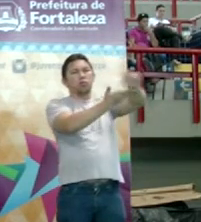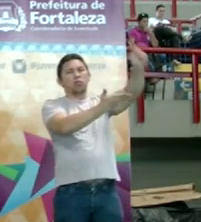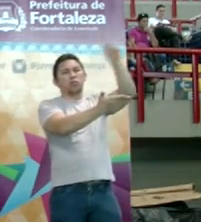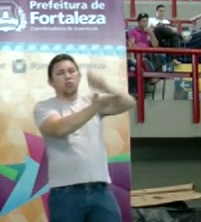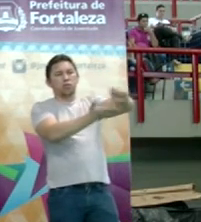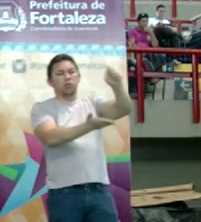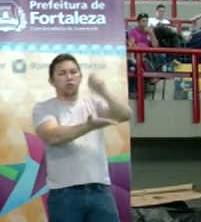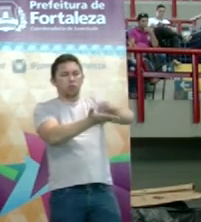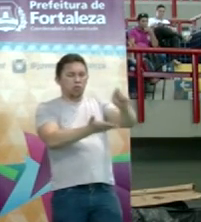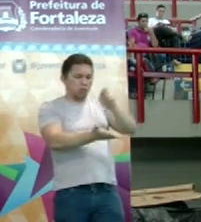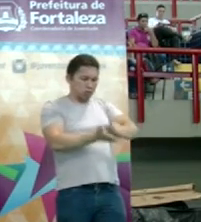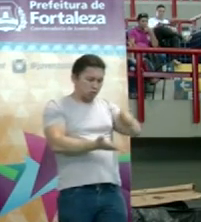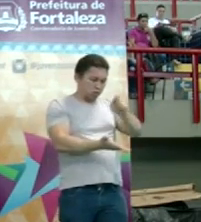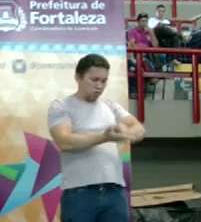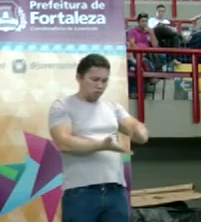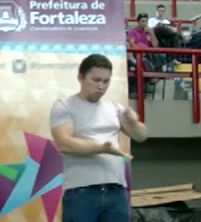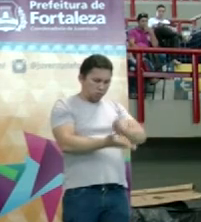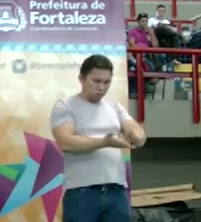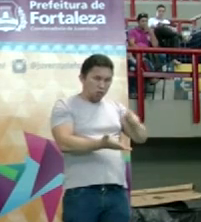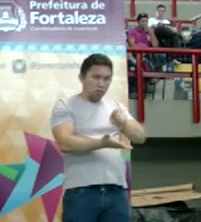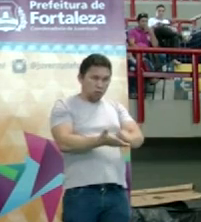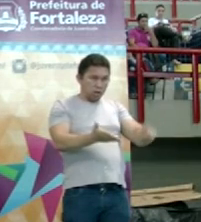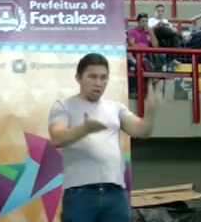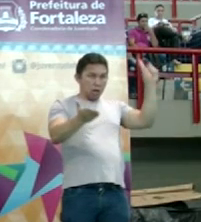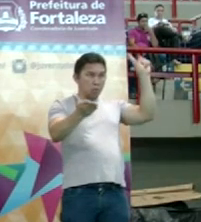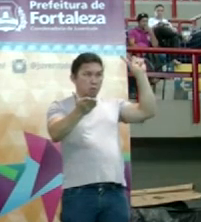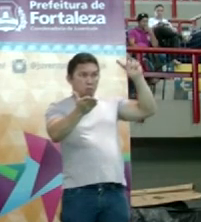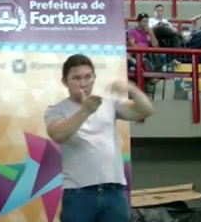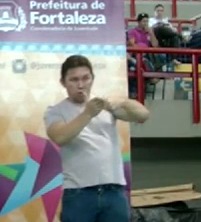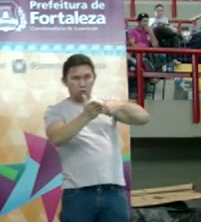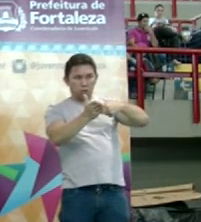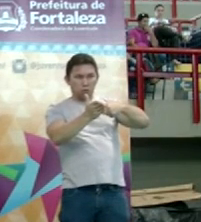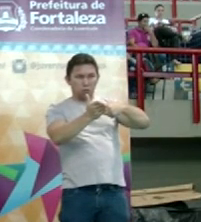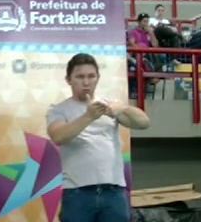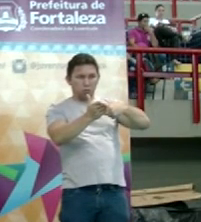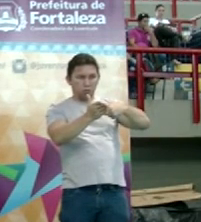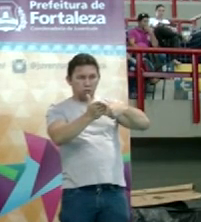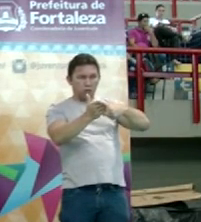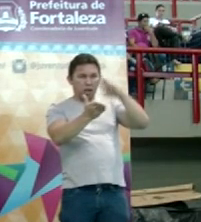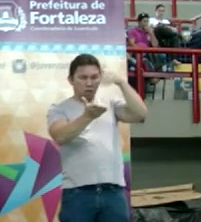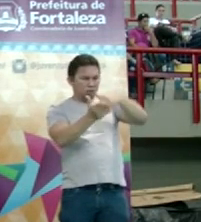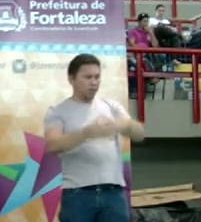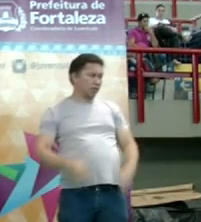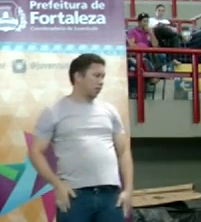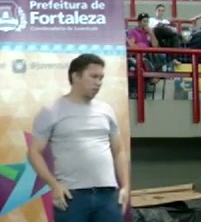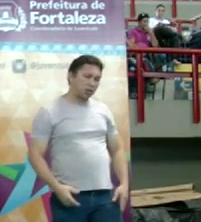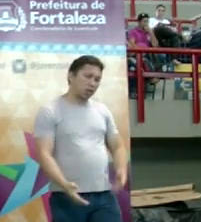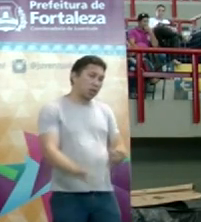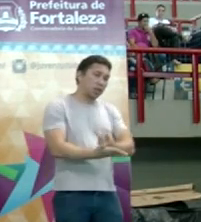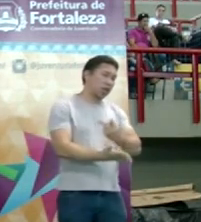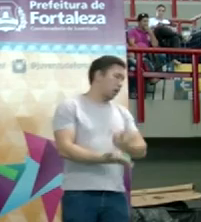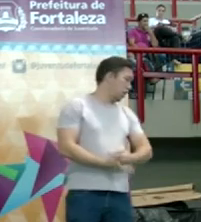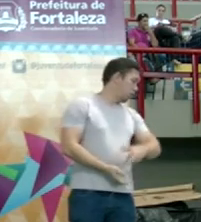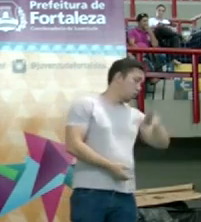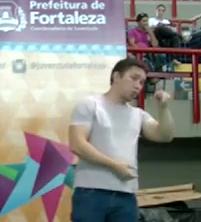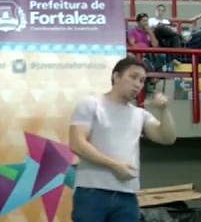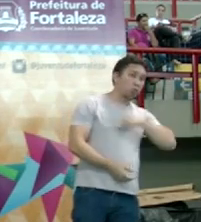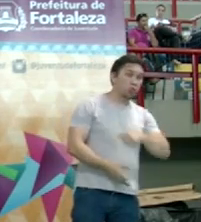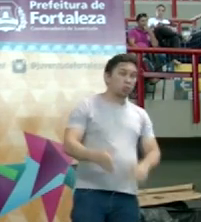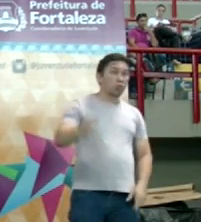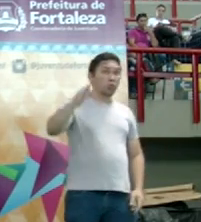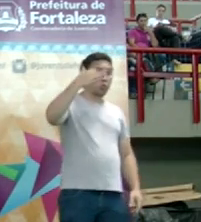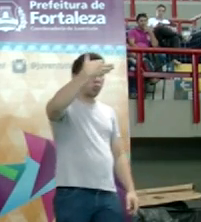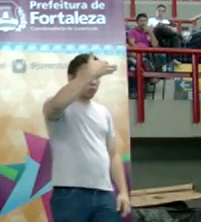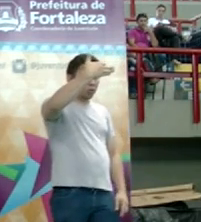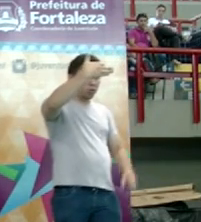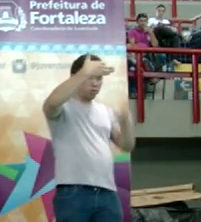só colocar o ponto quando o parágrafo termina. Nunca façam isso. Todo parágrafo, ele tem